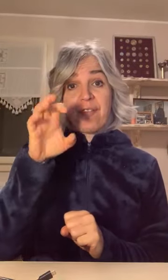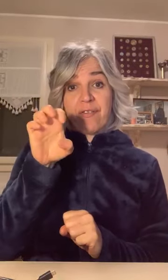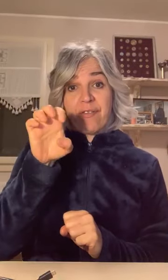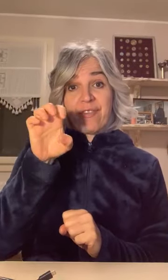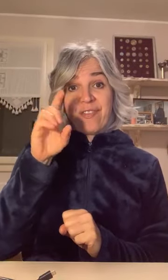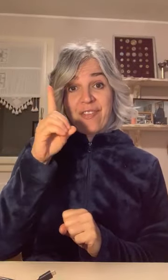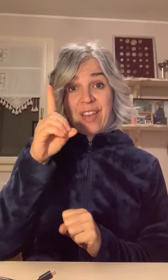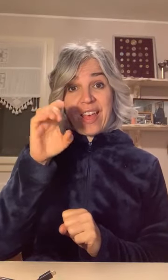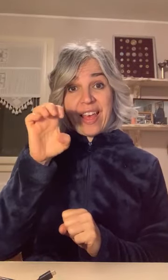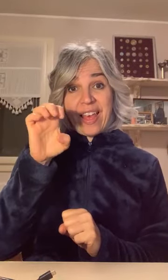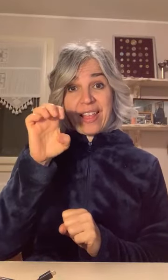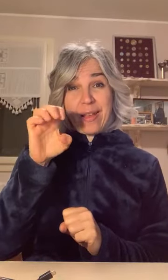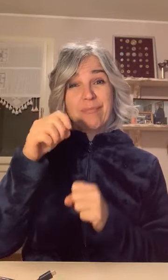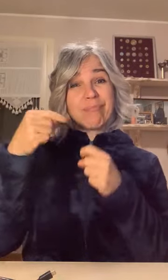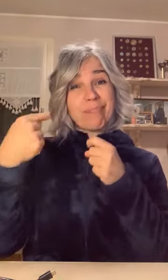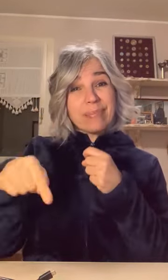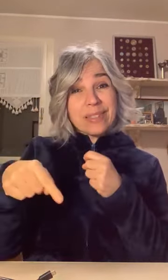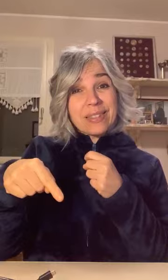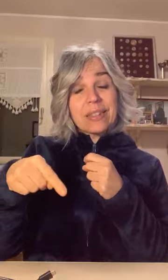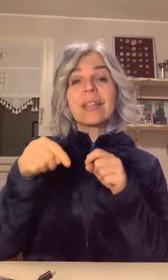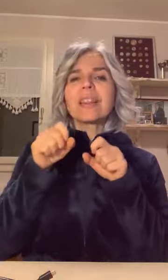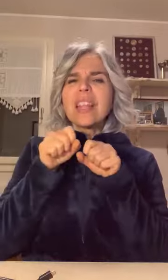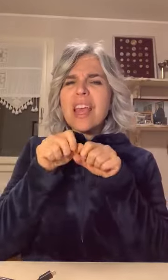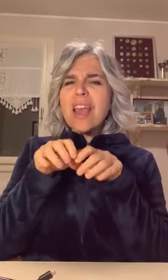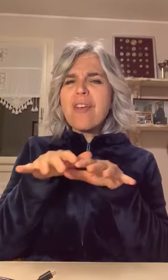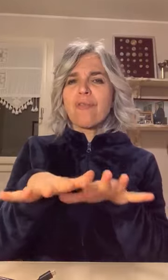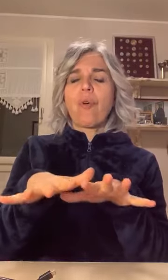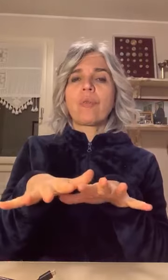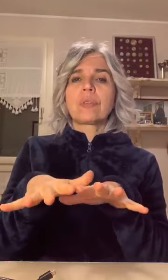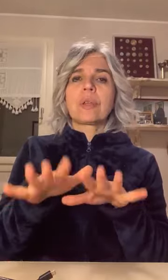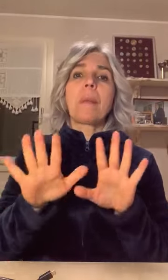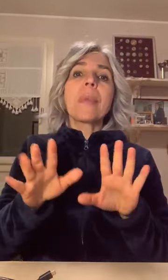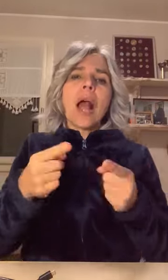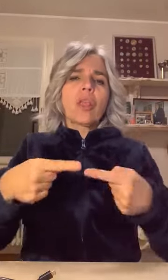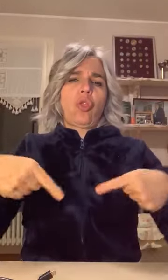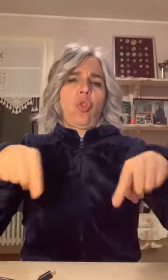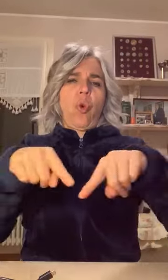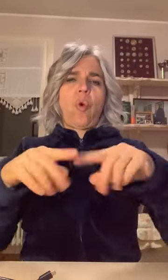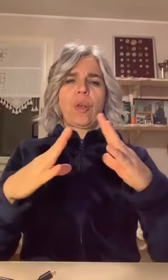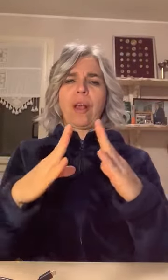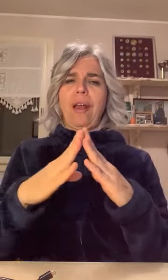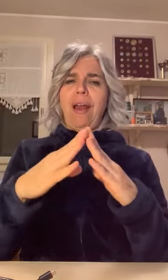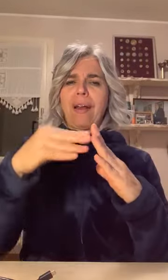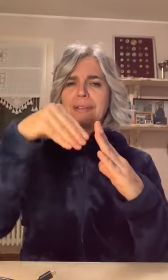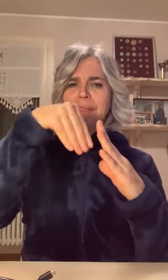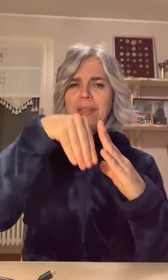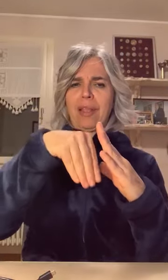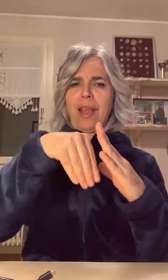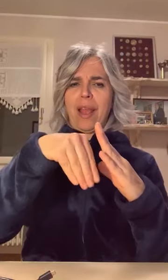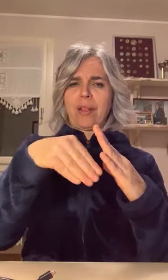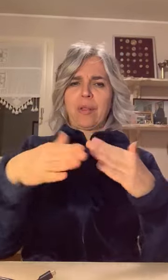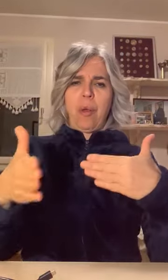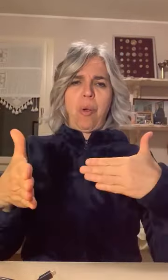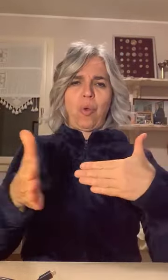come possiamo noi, se siamo a casa, se siamo chiusi in casa, come possiamo noi diffondere il